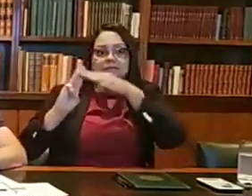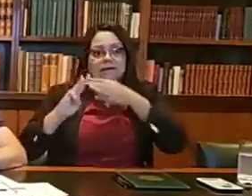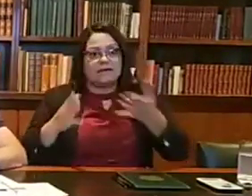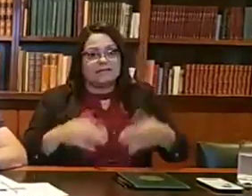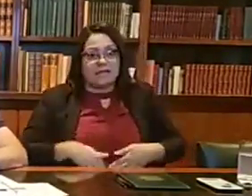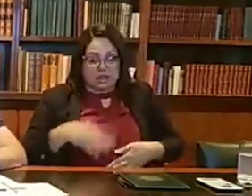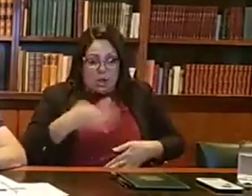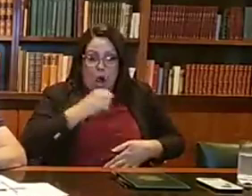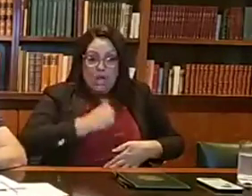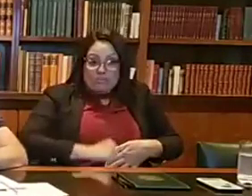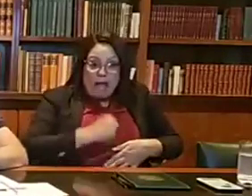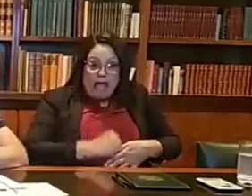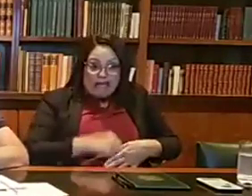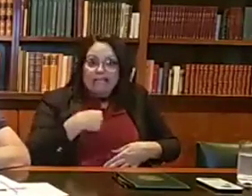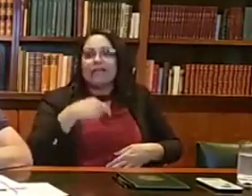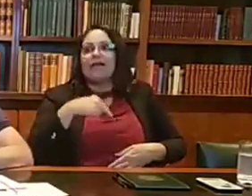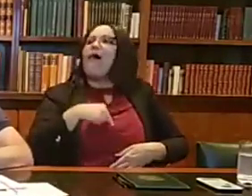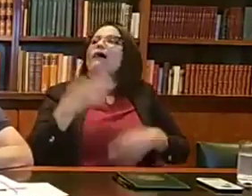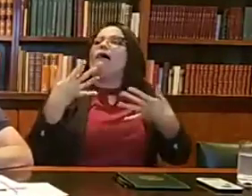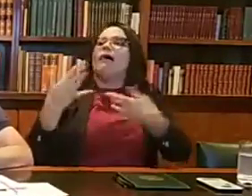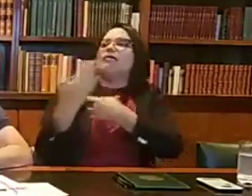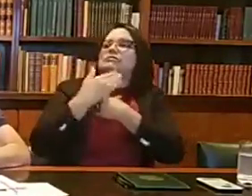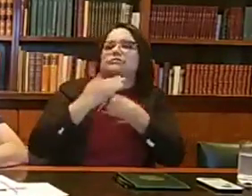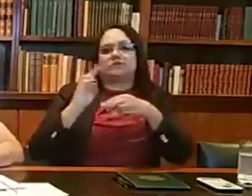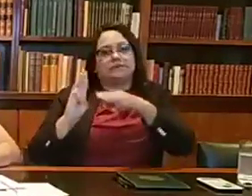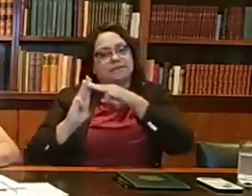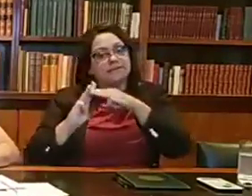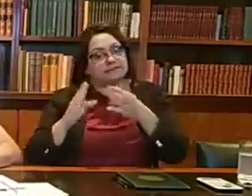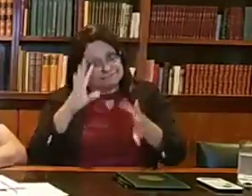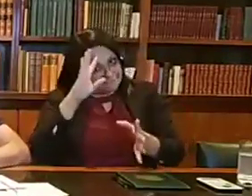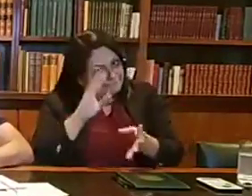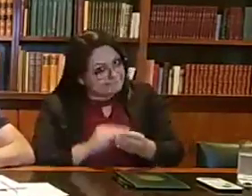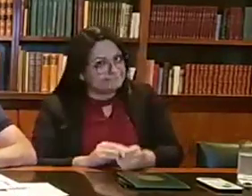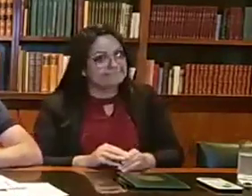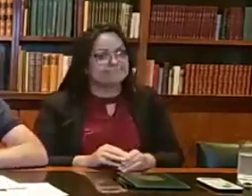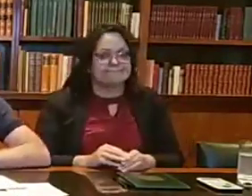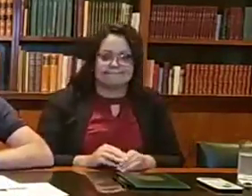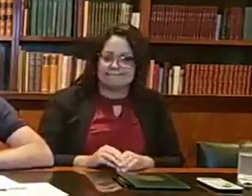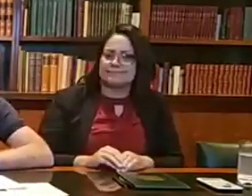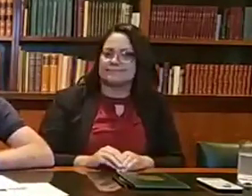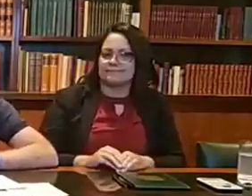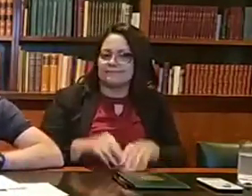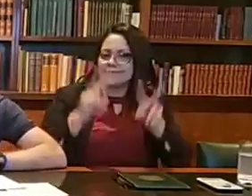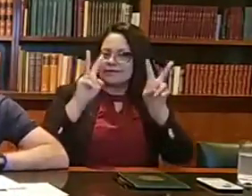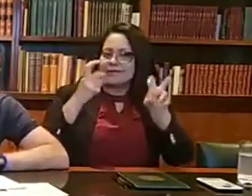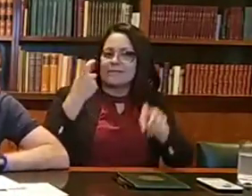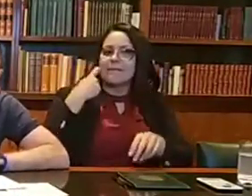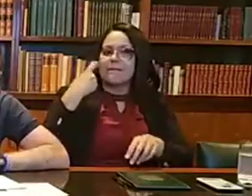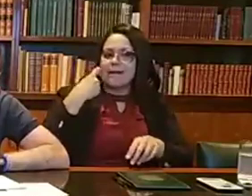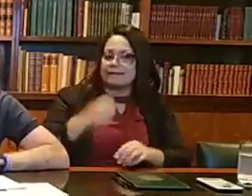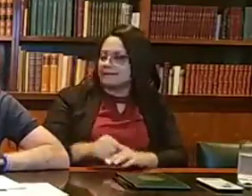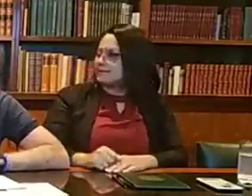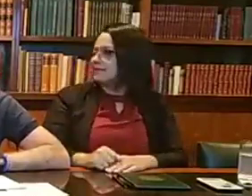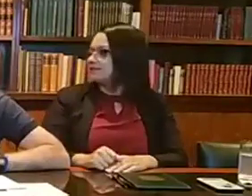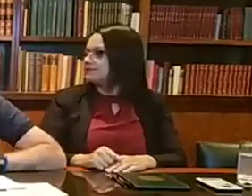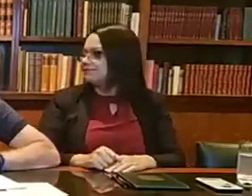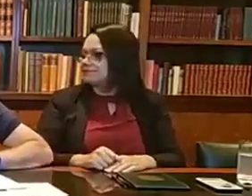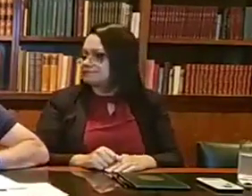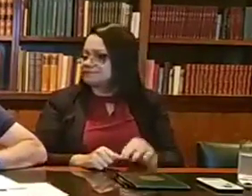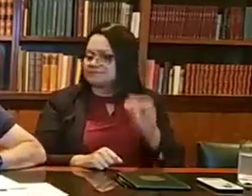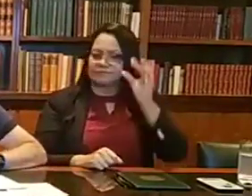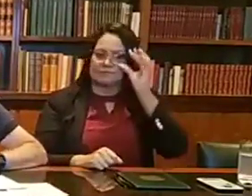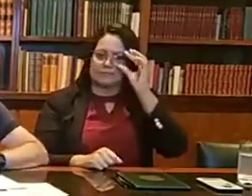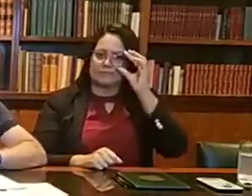dor de barriga na galera, lembra das Forças Armadas. Tudo bem. Pesca, deixa eu ver, tem mais um assunto aqui para intercalar, que eu acho que vai bem aqui. O senhor ia